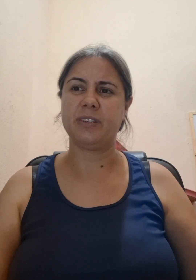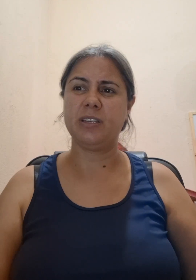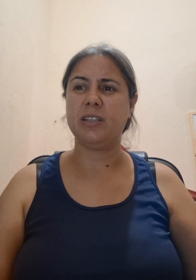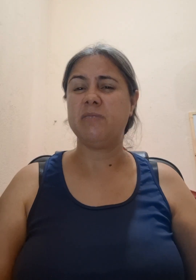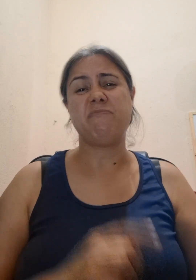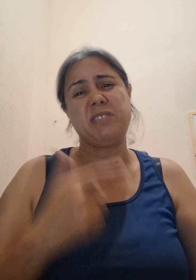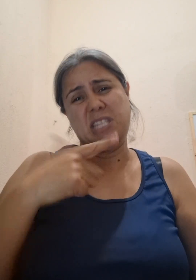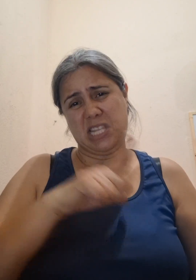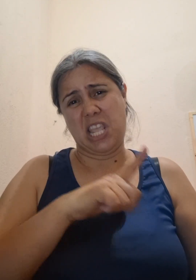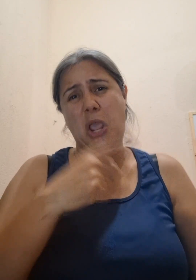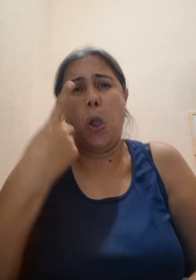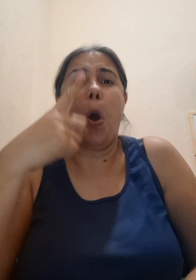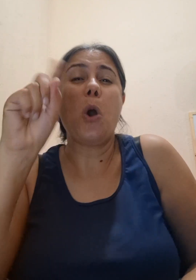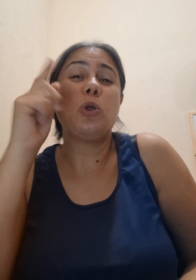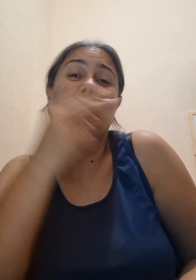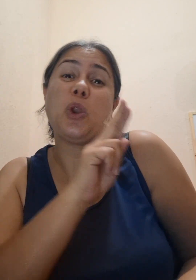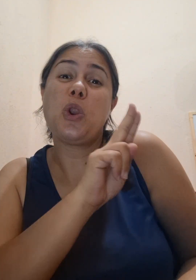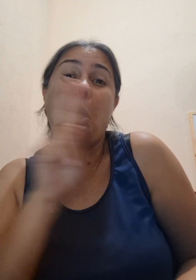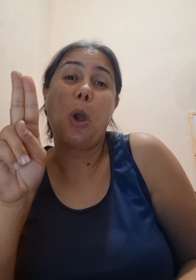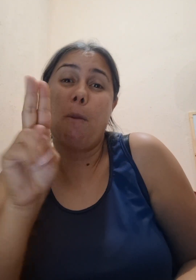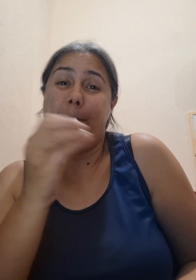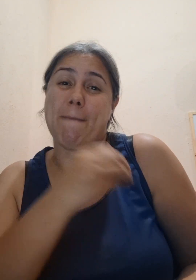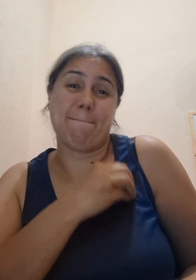onde o pecado é relativizado,